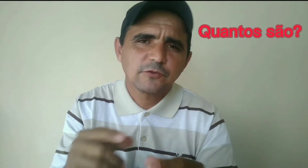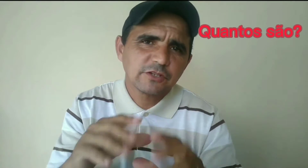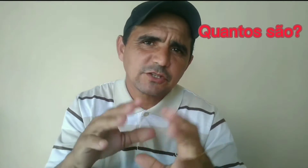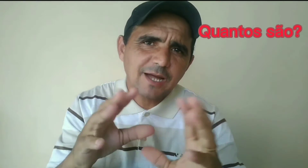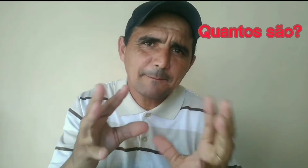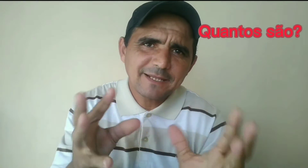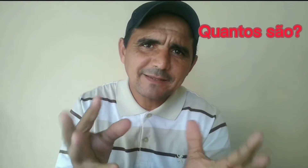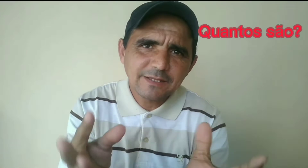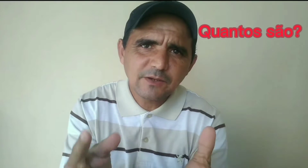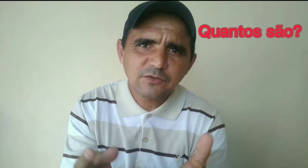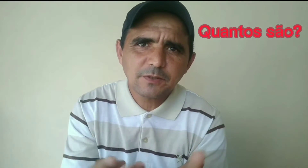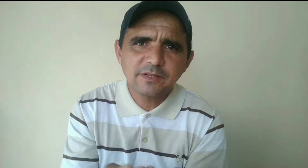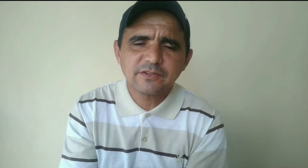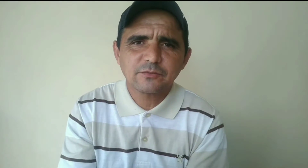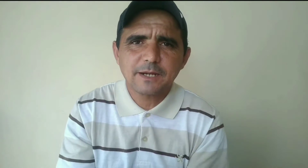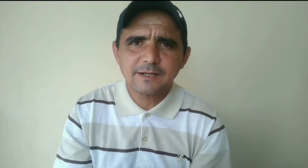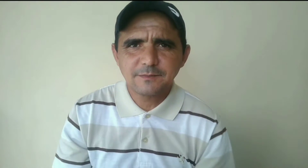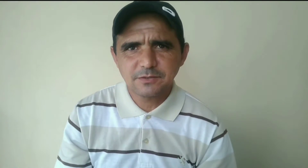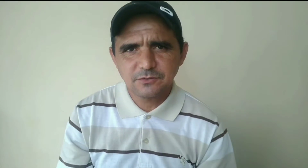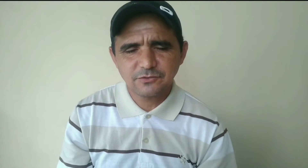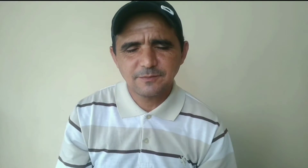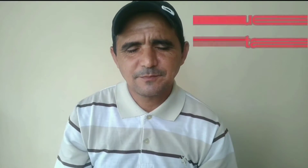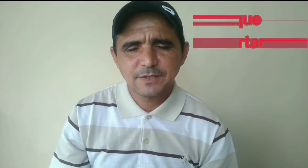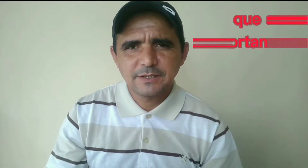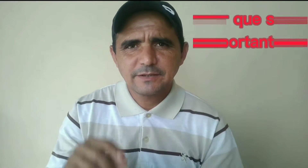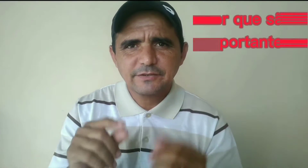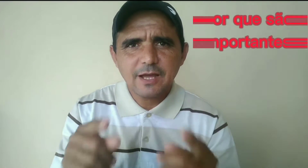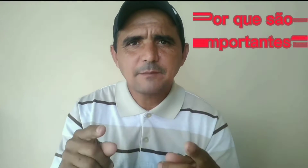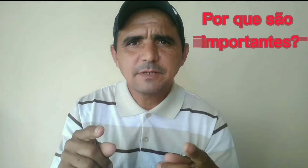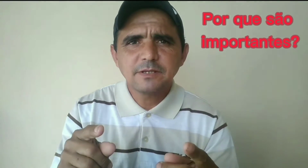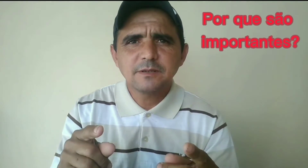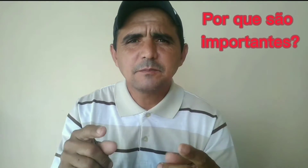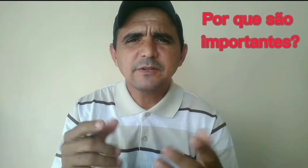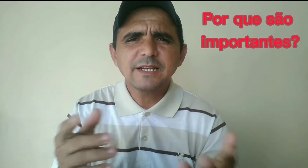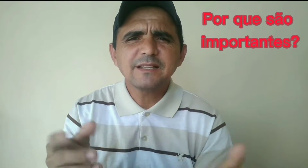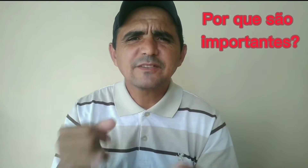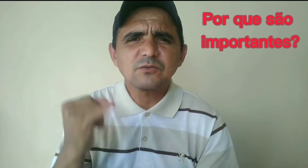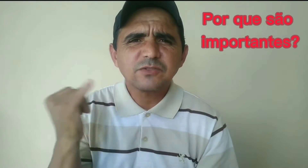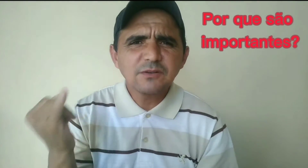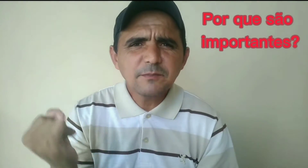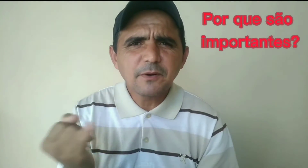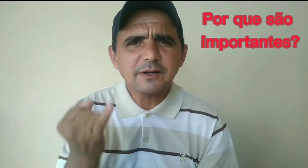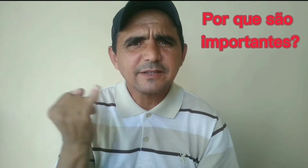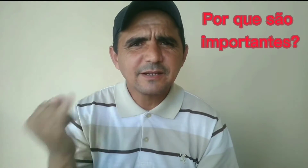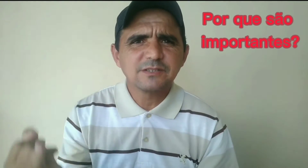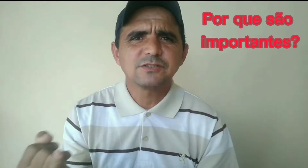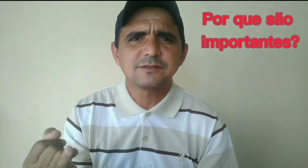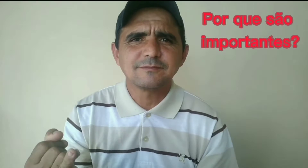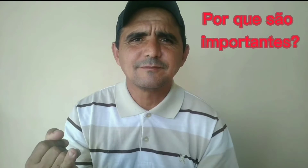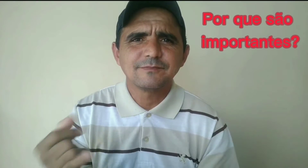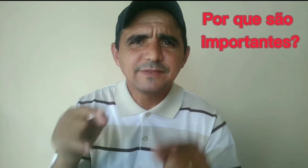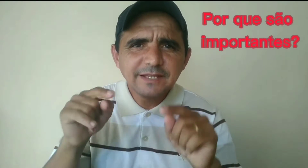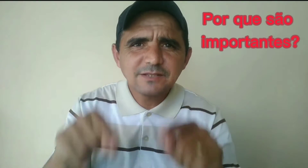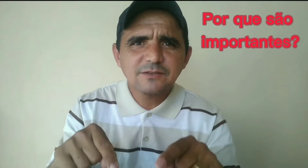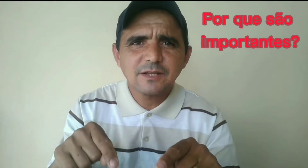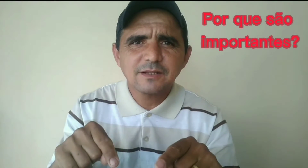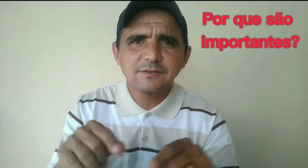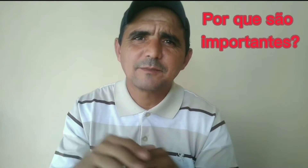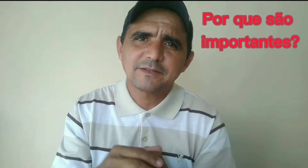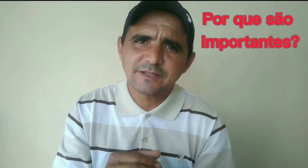Você já aprendeu a respeito desses parâmetros? Sabe por que eles são tão importantes dentro da língua brasileira